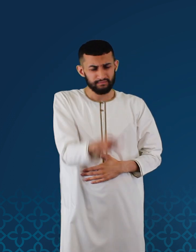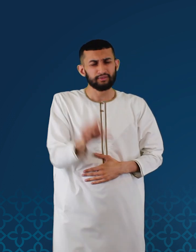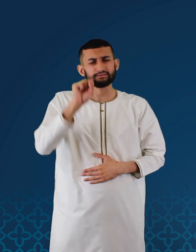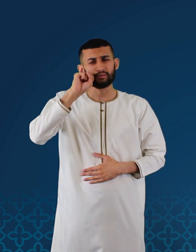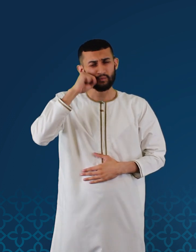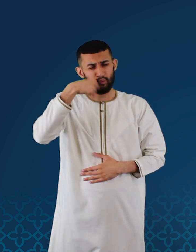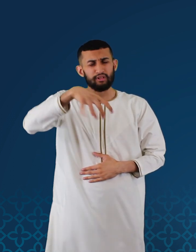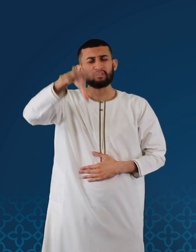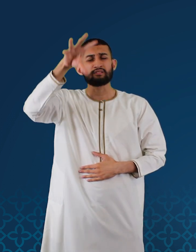يتذكر